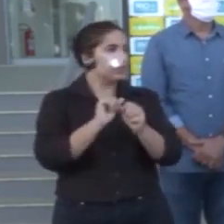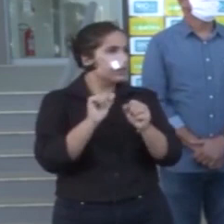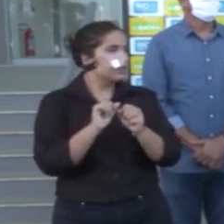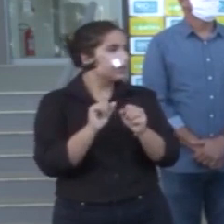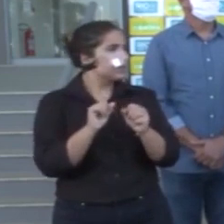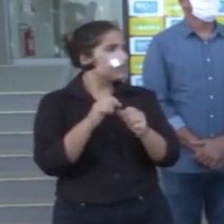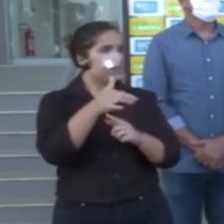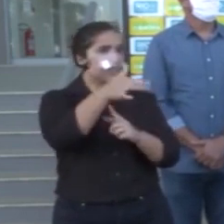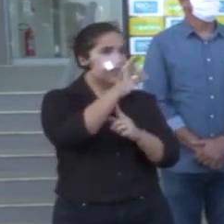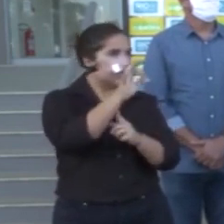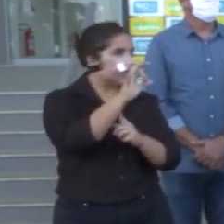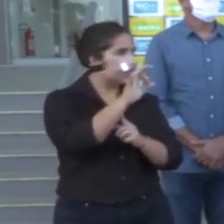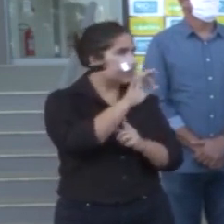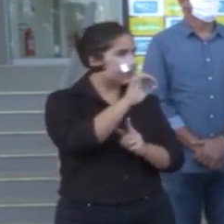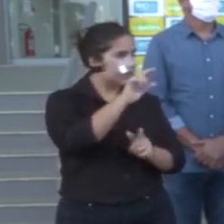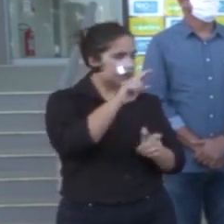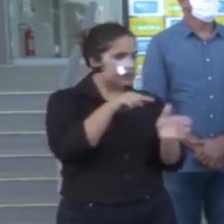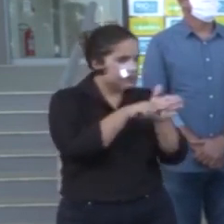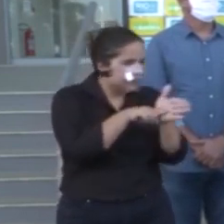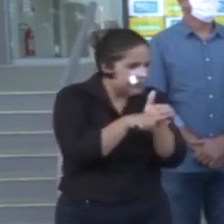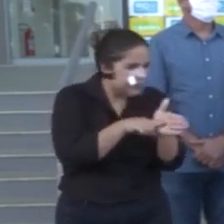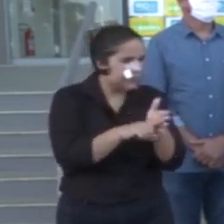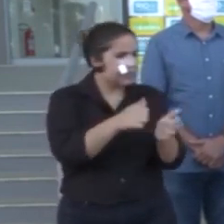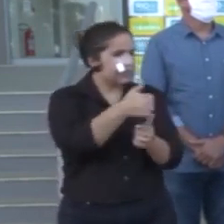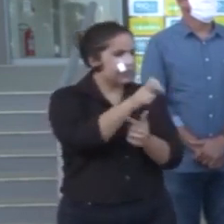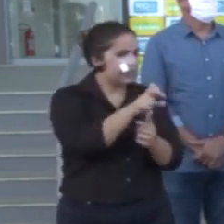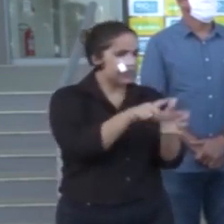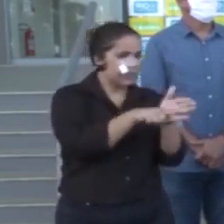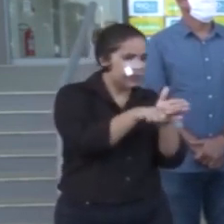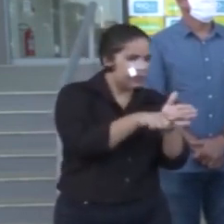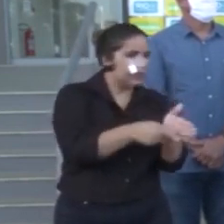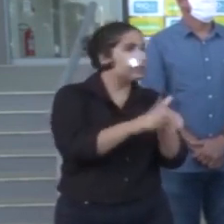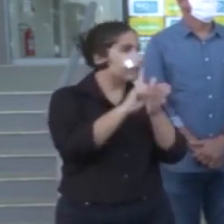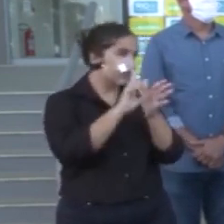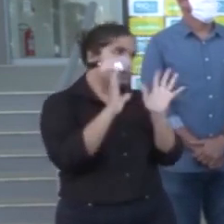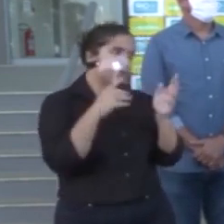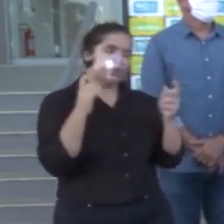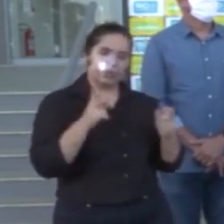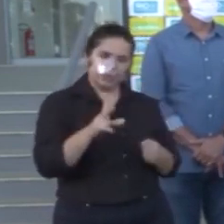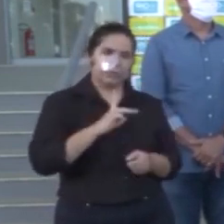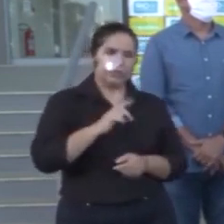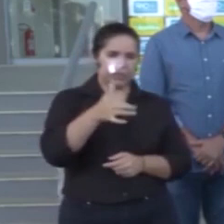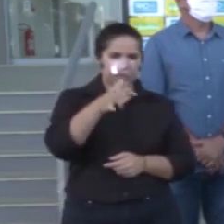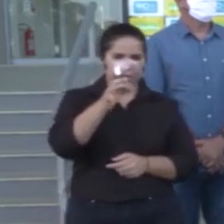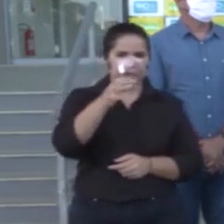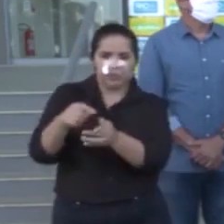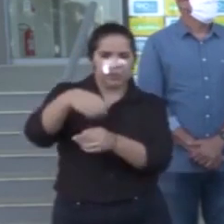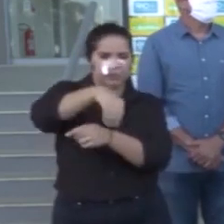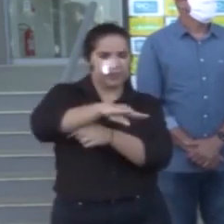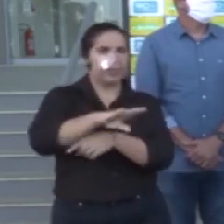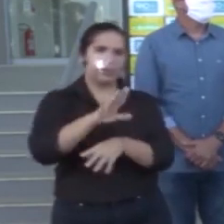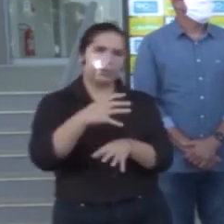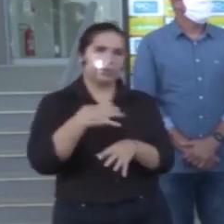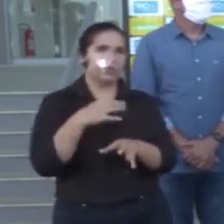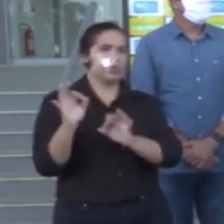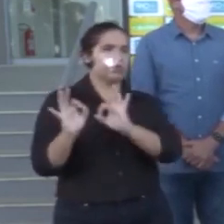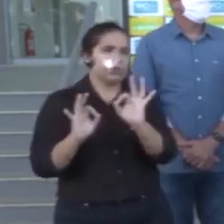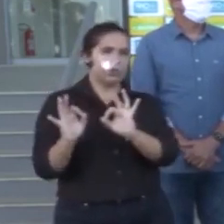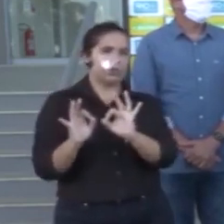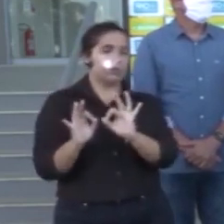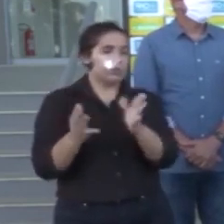fazer 10 triagens por dia, 15 triagens por dia. Então, nós vamos ter 100 pessoas entrando aqui num dia. Então, eu